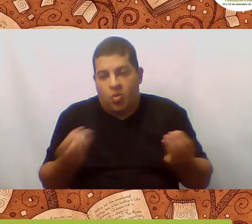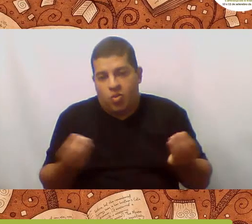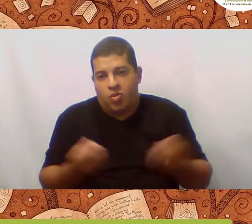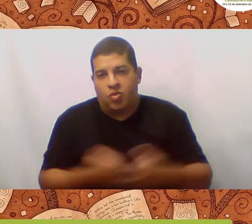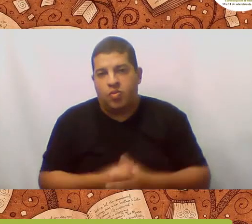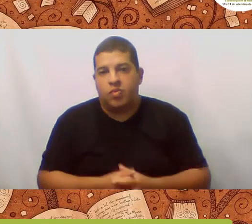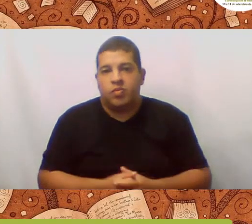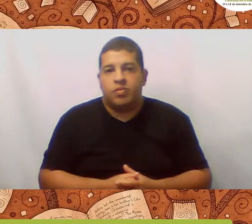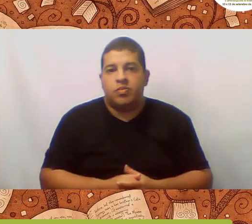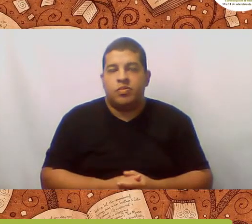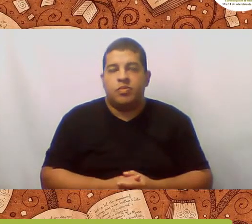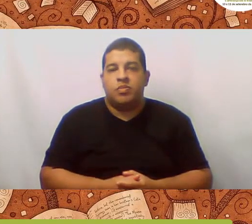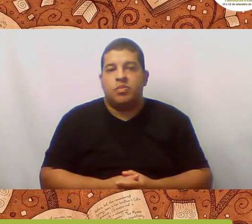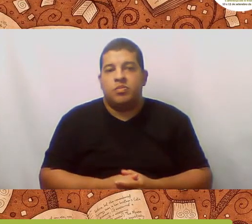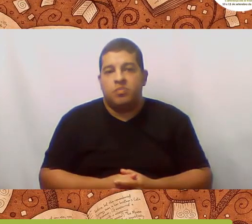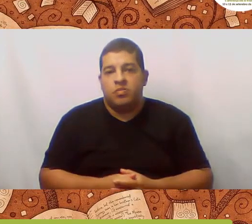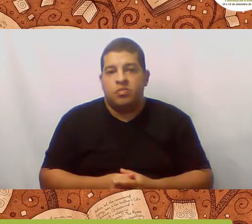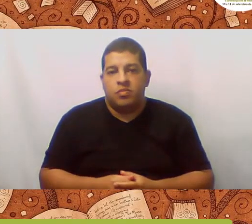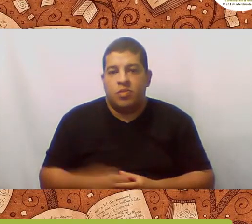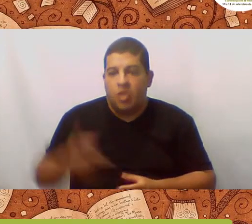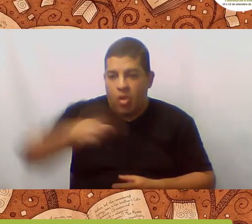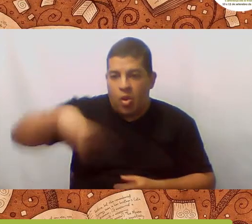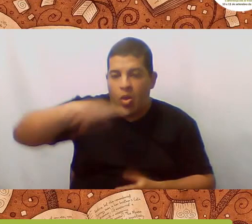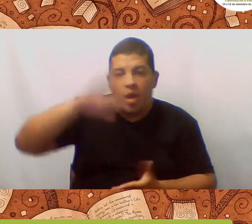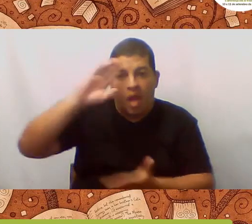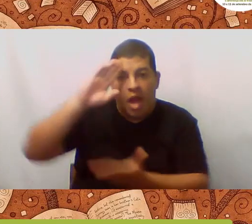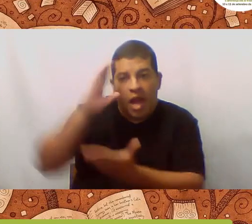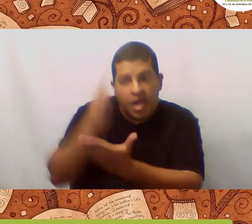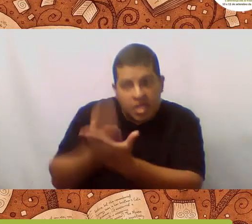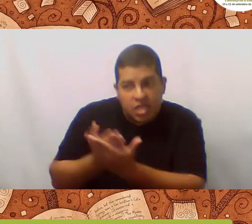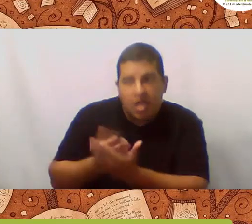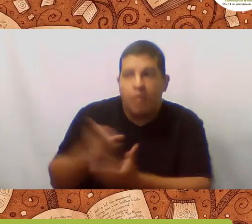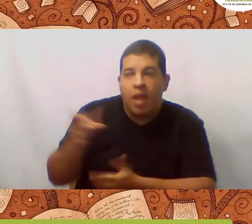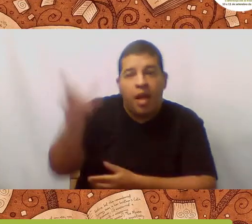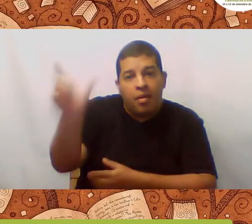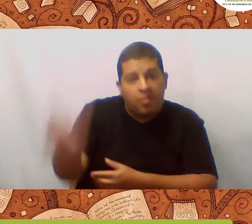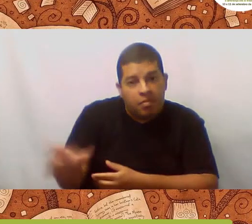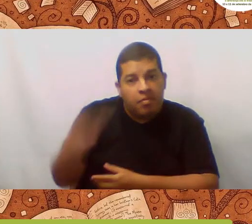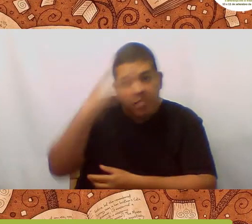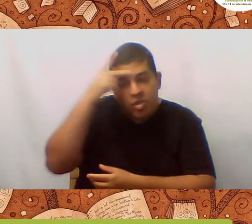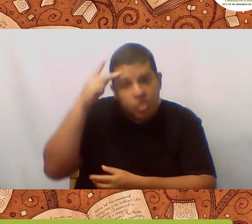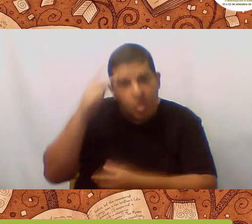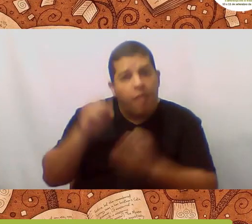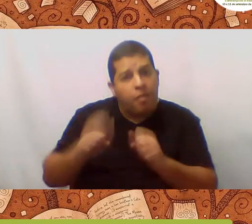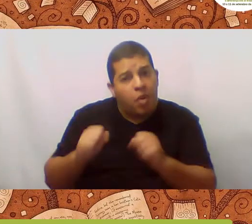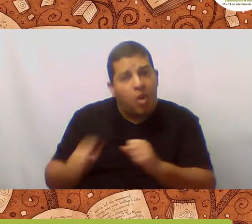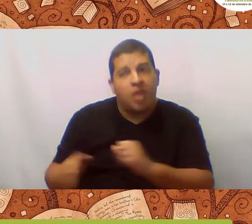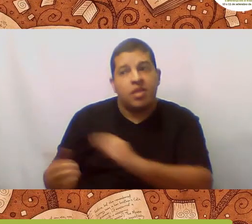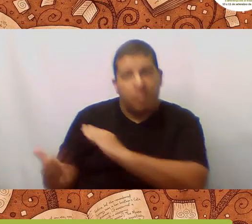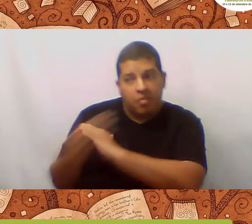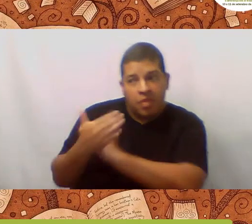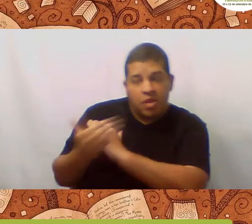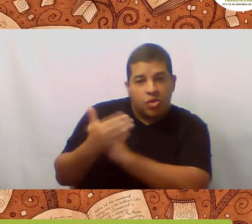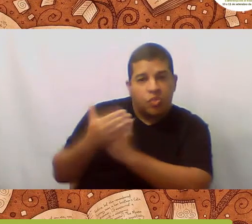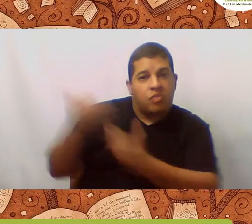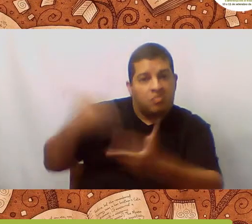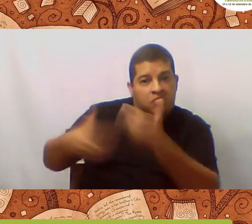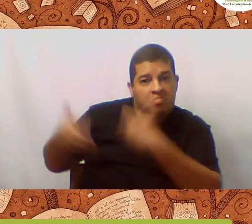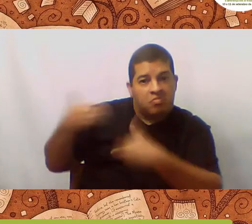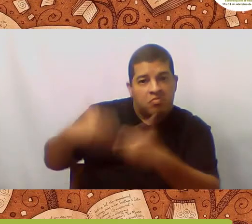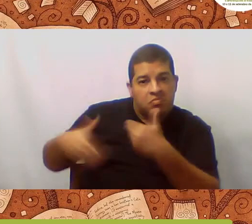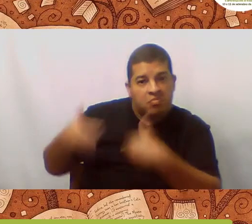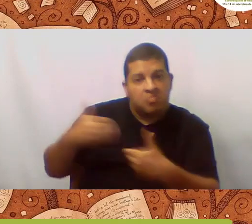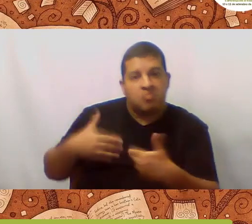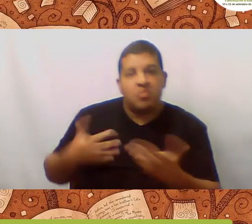subjetivação em que a gente acredita que o outro possa nos acolher, é o desamparo, ou formas de violência onde a gente não acredita que